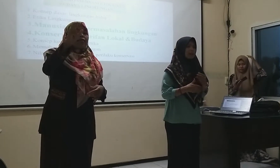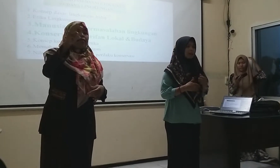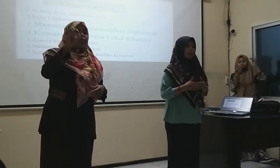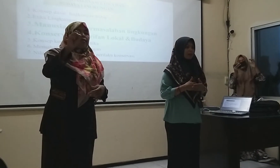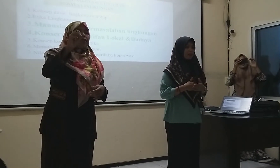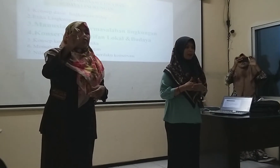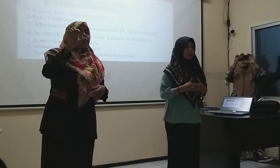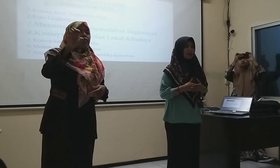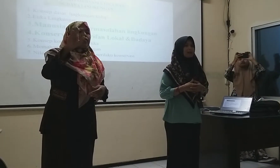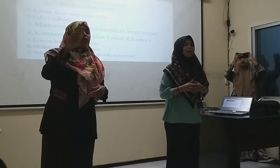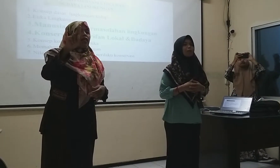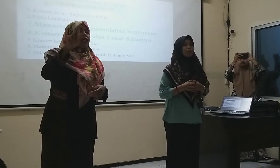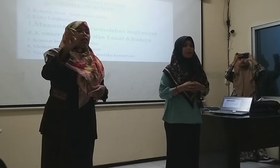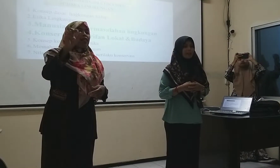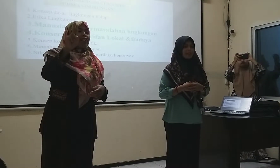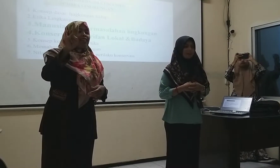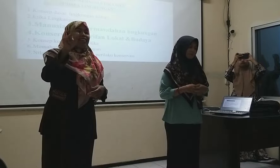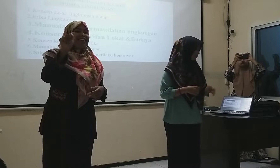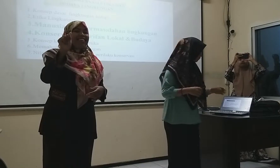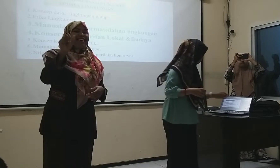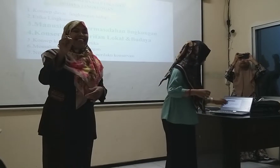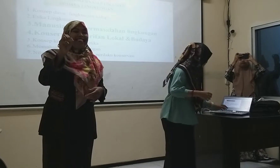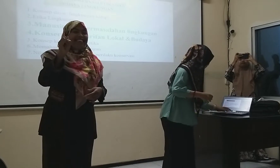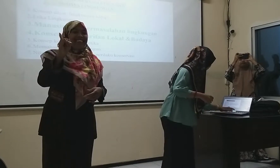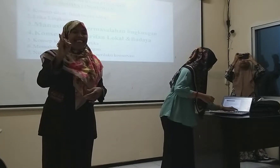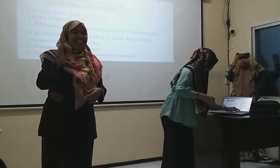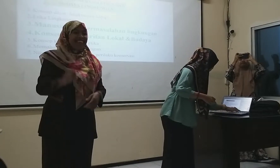Konservasi, kearifan lokal dan budaya.